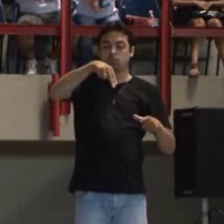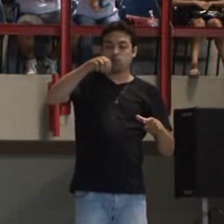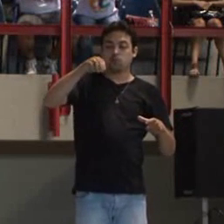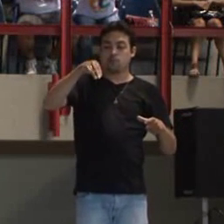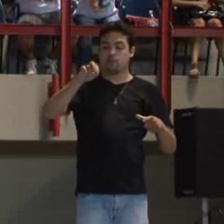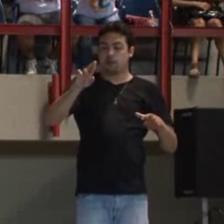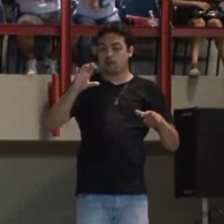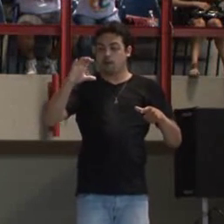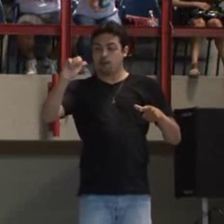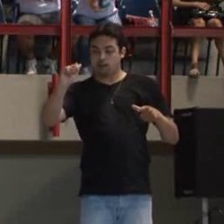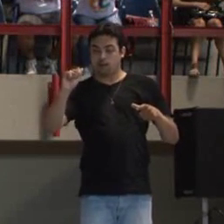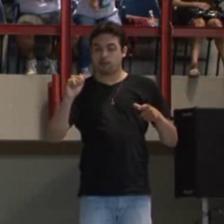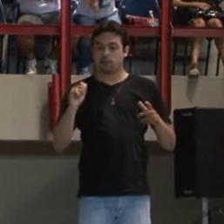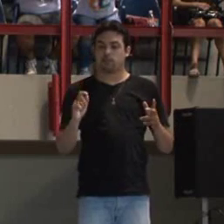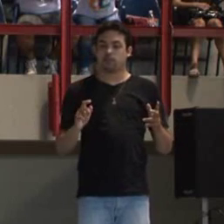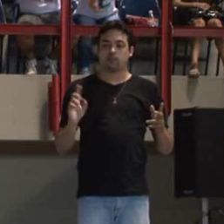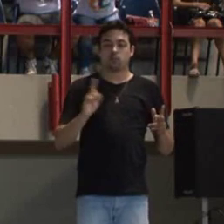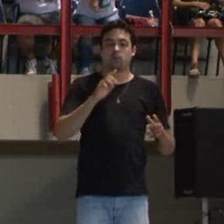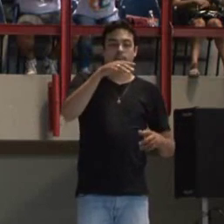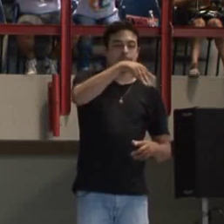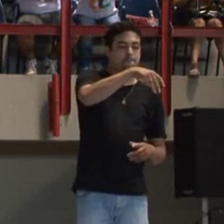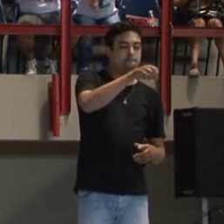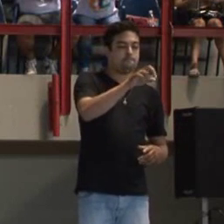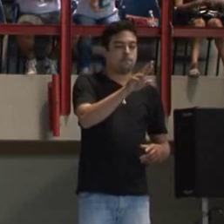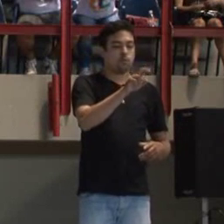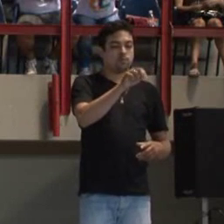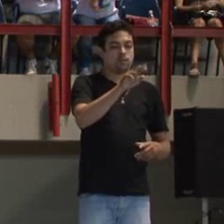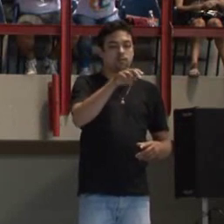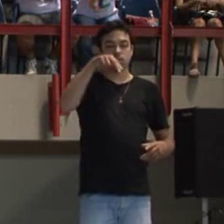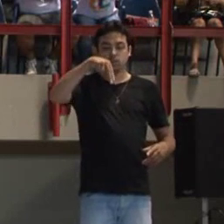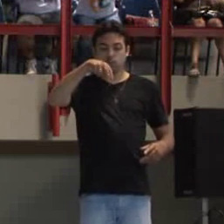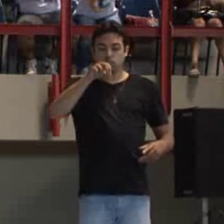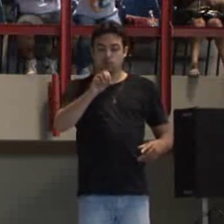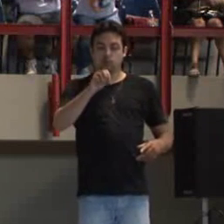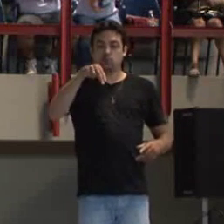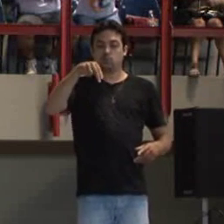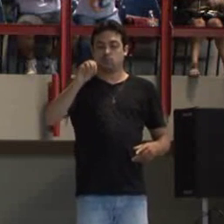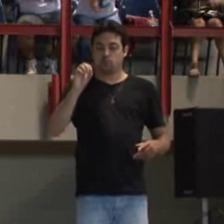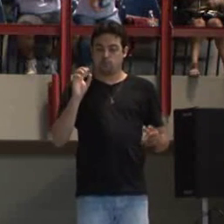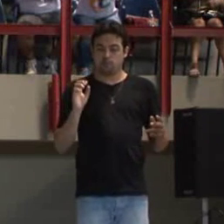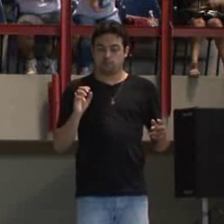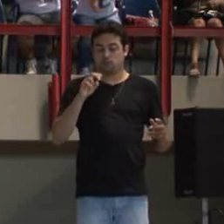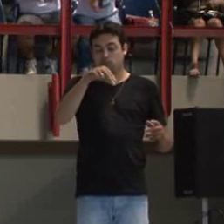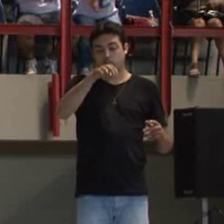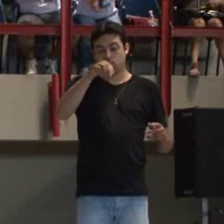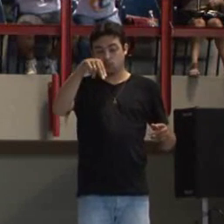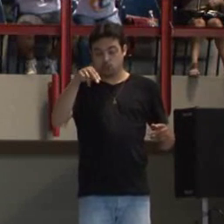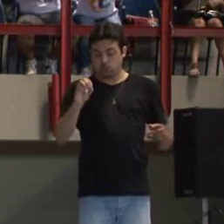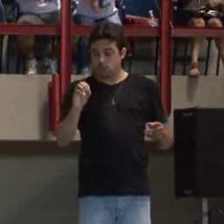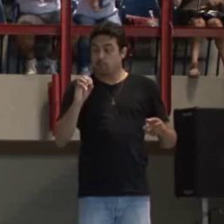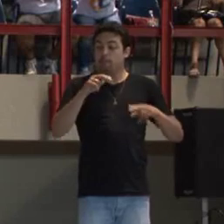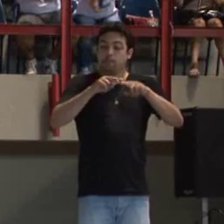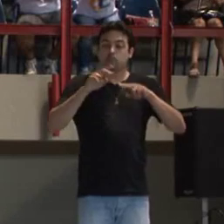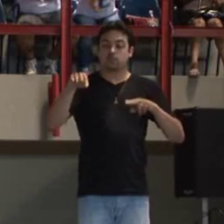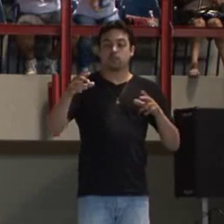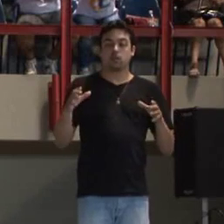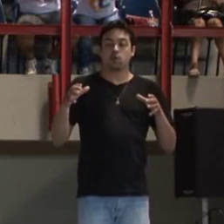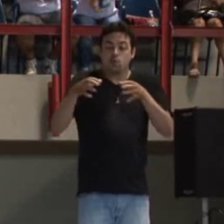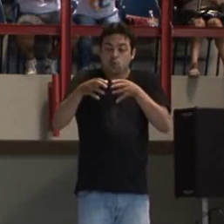nomarca. Não é monarca não, é N-O-M-A. Nomarca. Ele é o chefe da